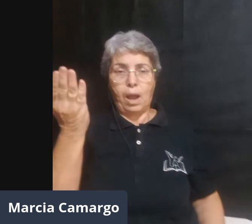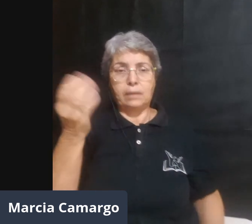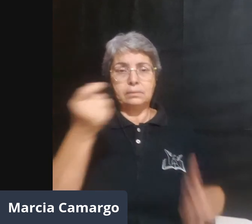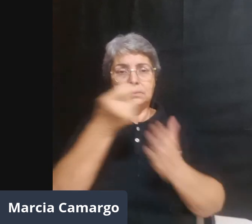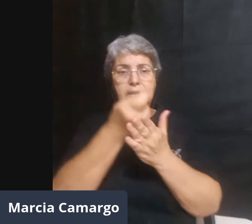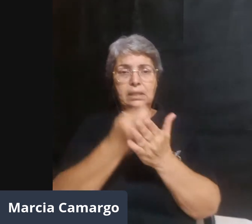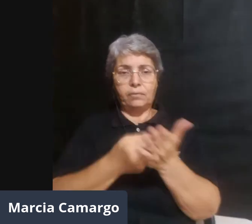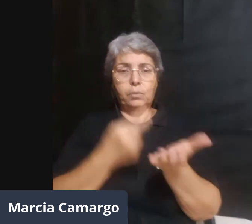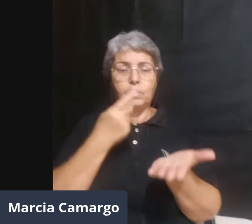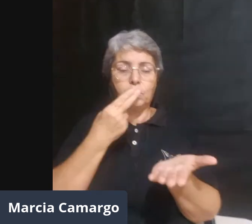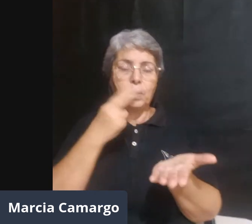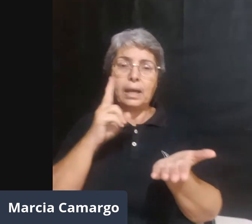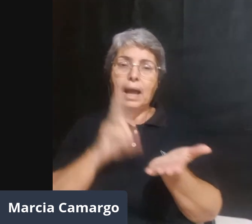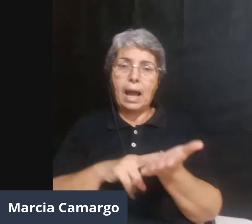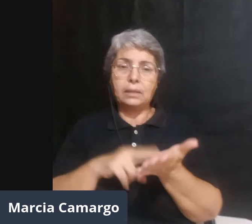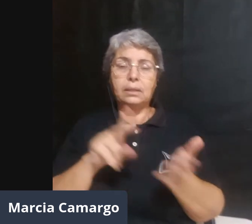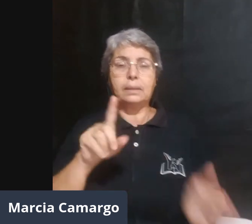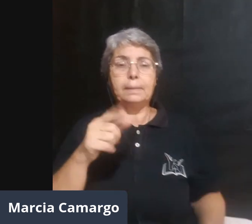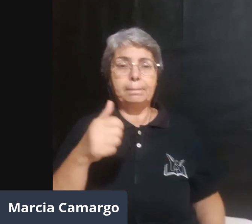em